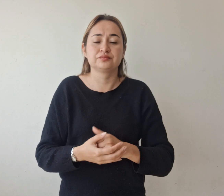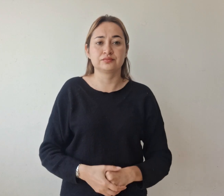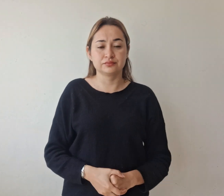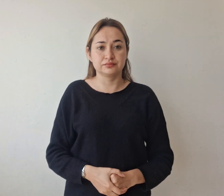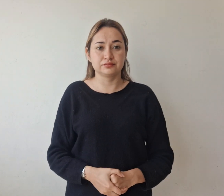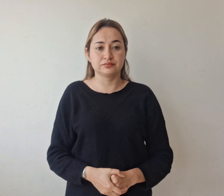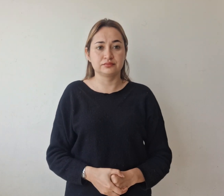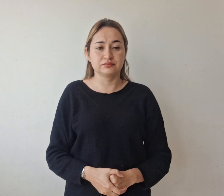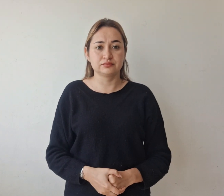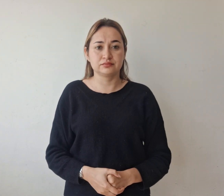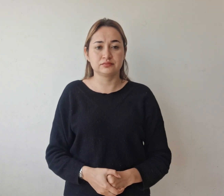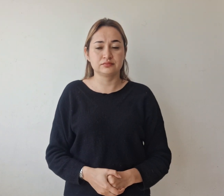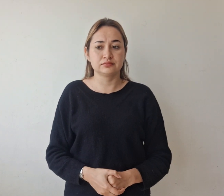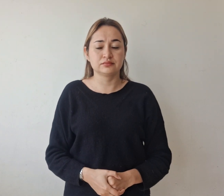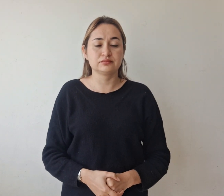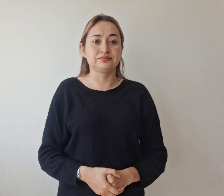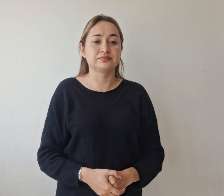vitamines 126